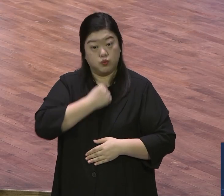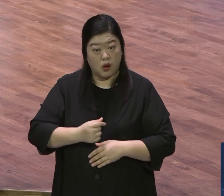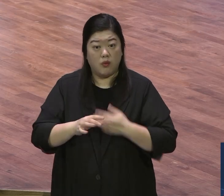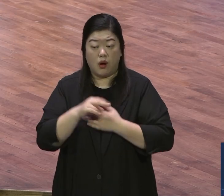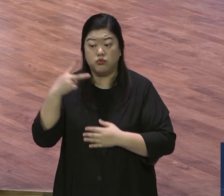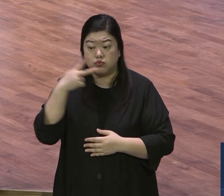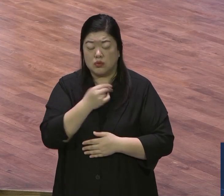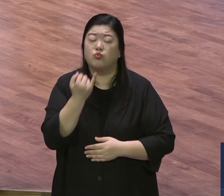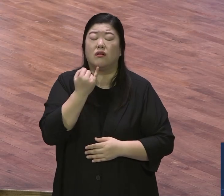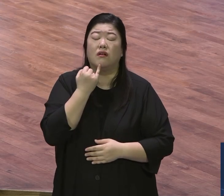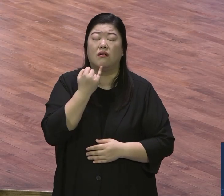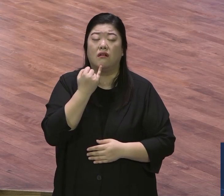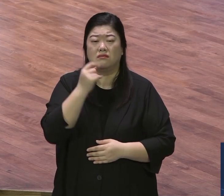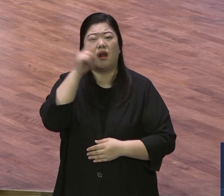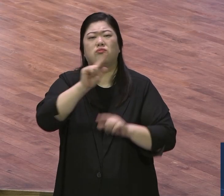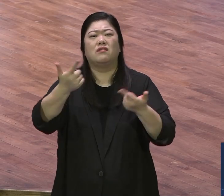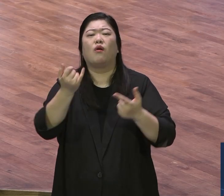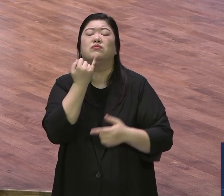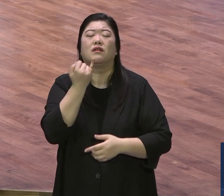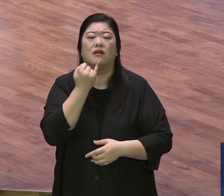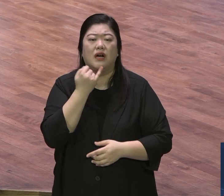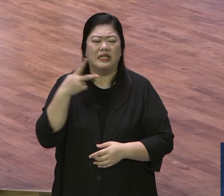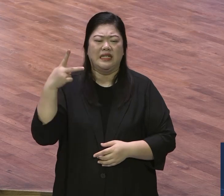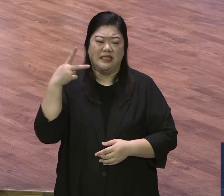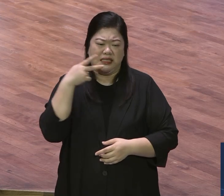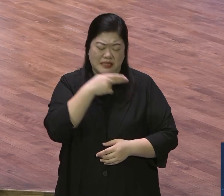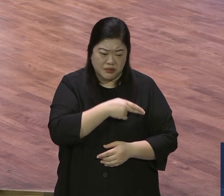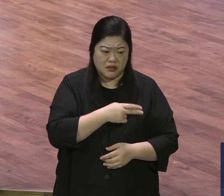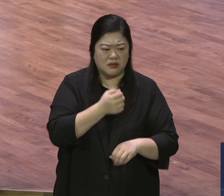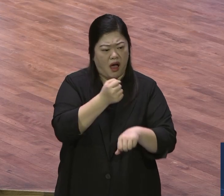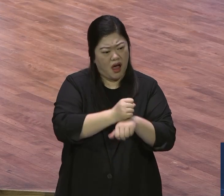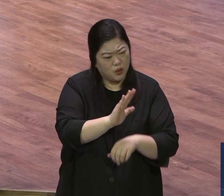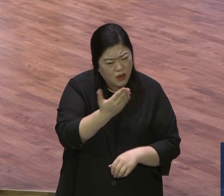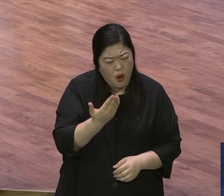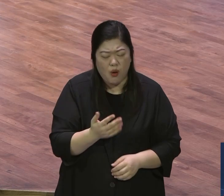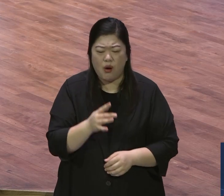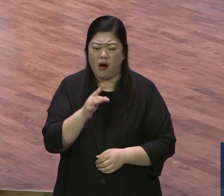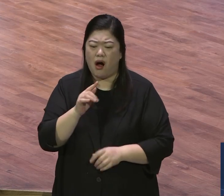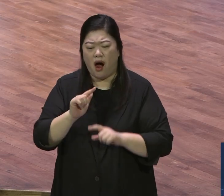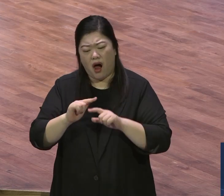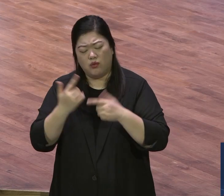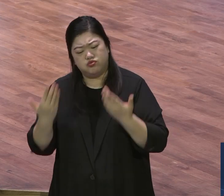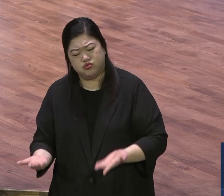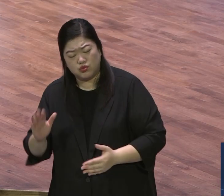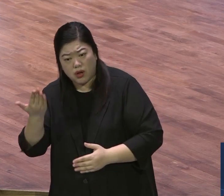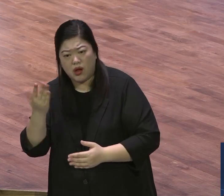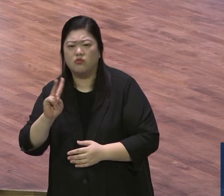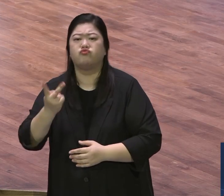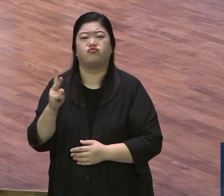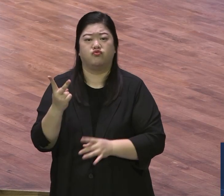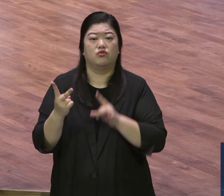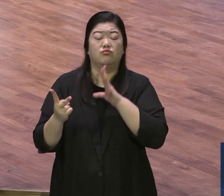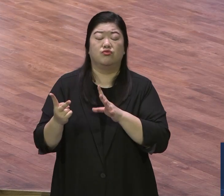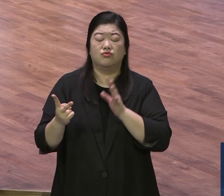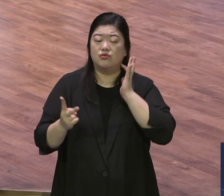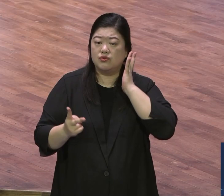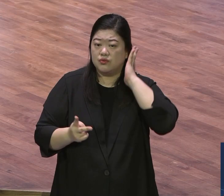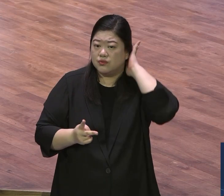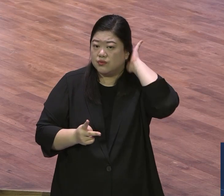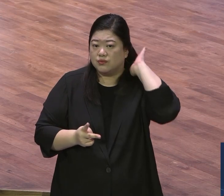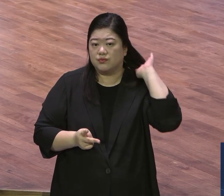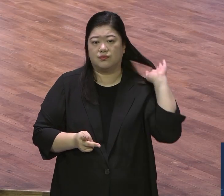아니에요. 금식을 할 때가 있고 하지 않을 때가 있다고 말씀하고 있습니다. 혼인 잔치에